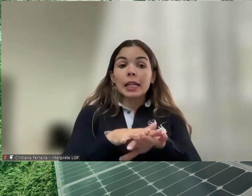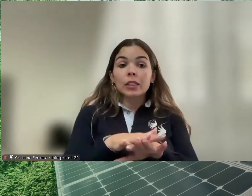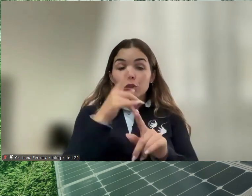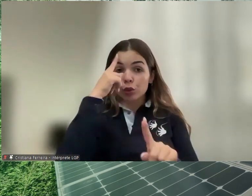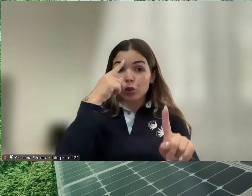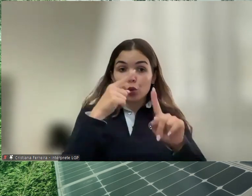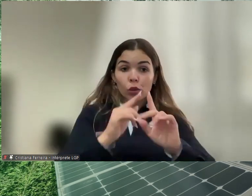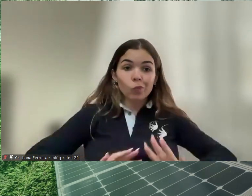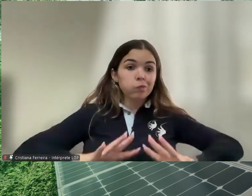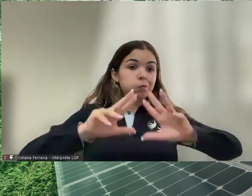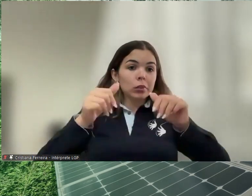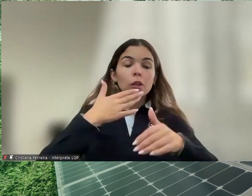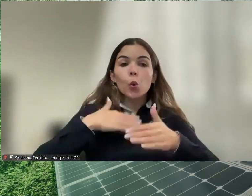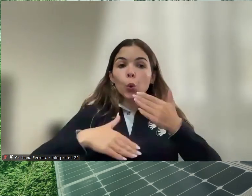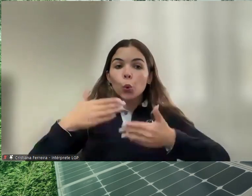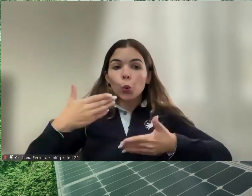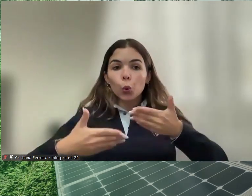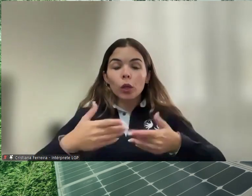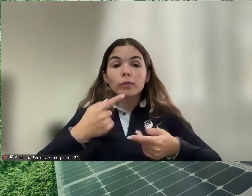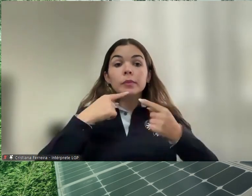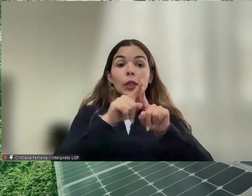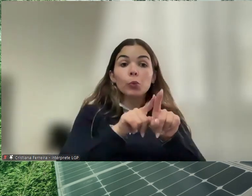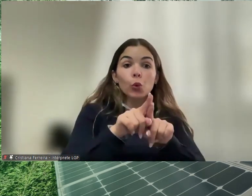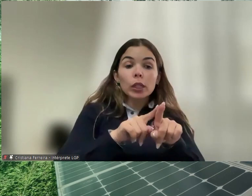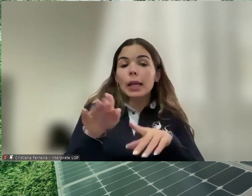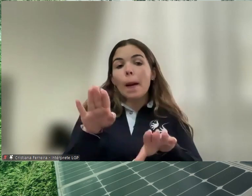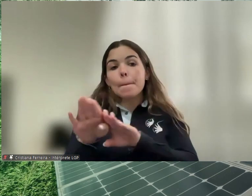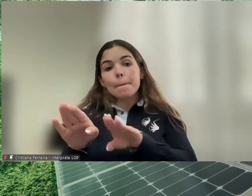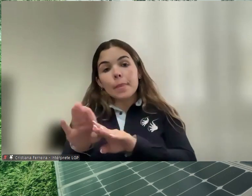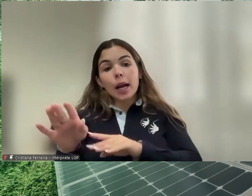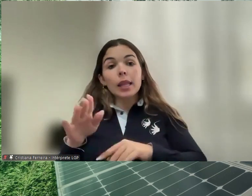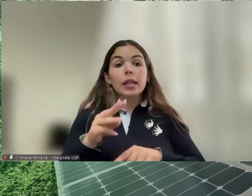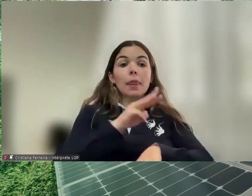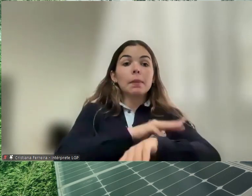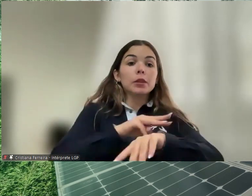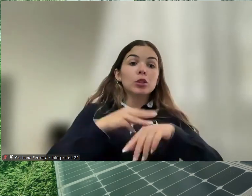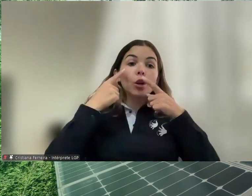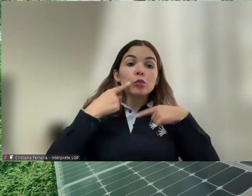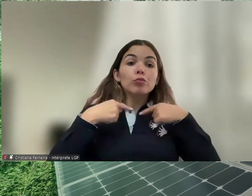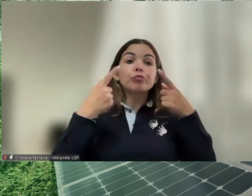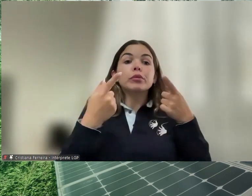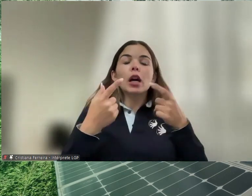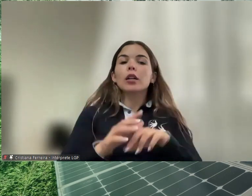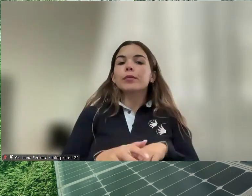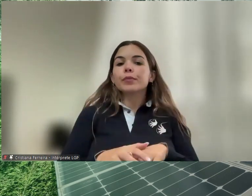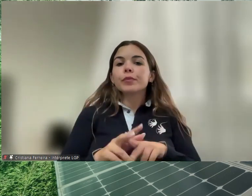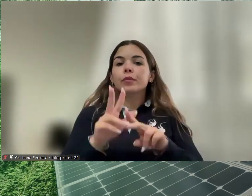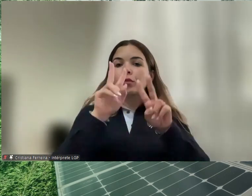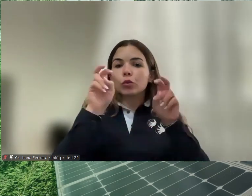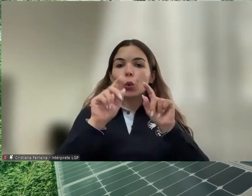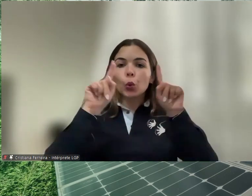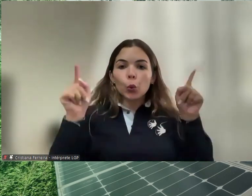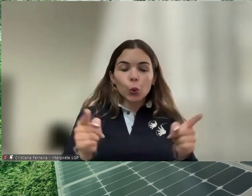Objetivos do Desenvolvimento Sustentável nas políticas e práticas da administração pública requer uma abordagem sistémica